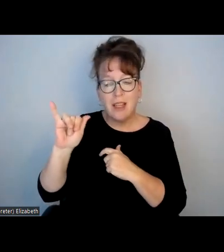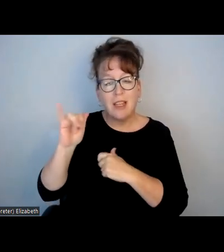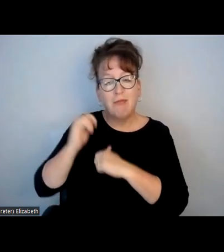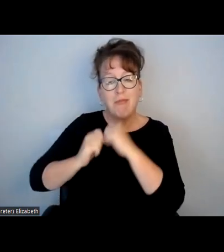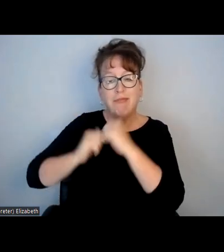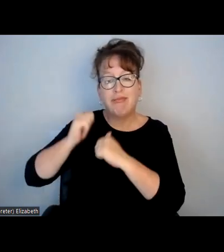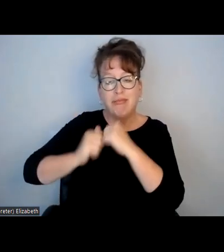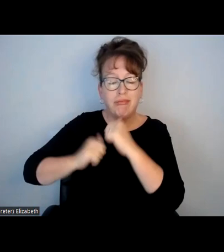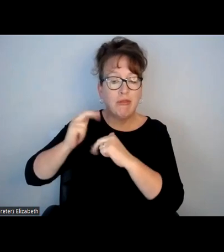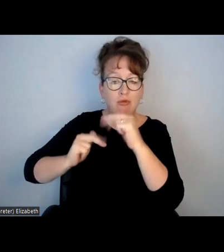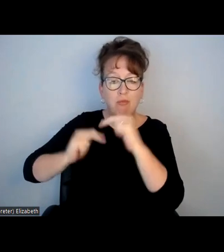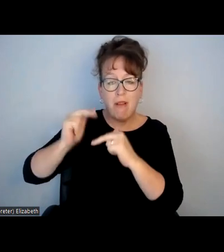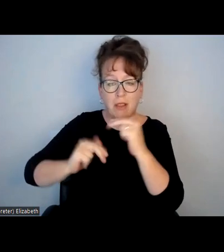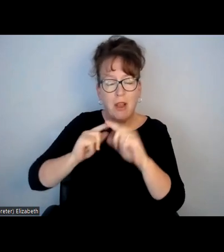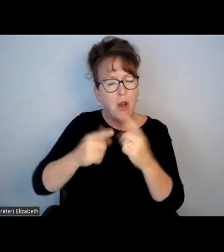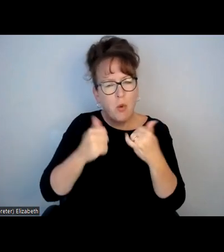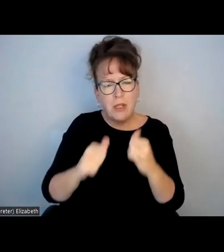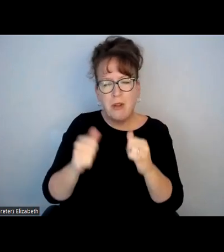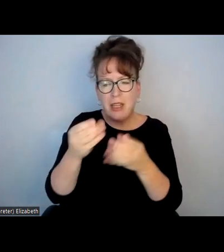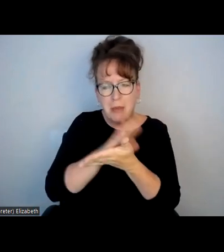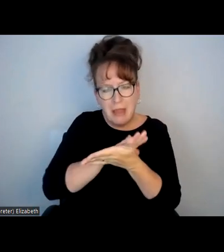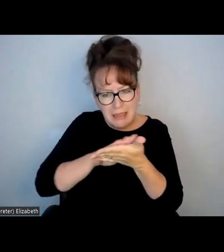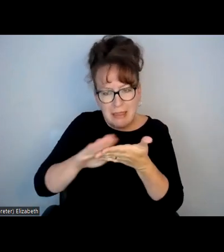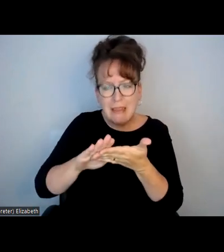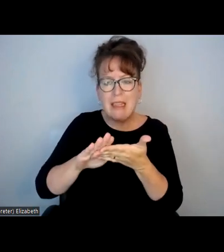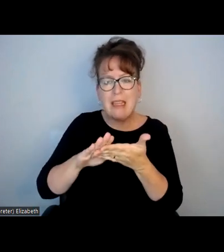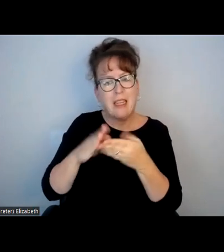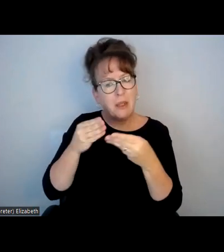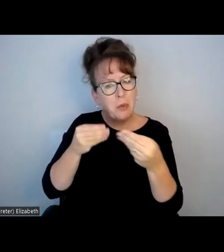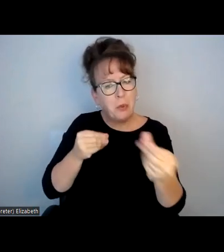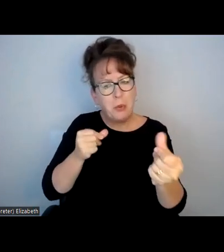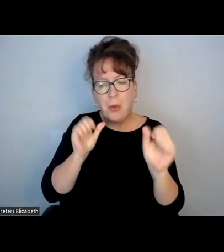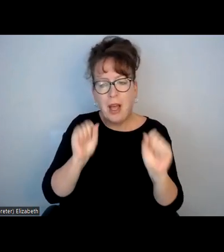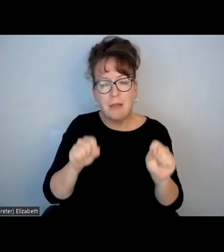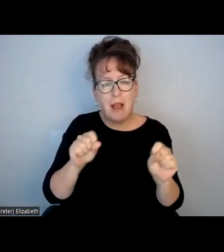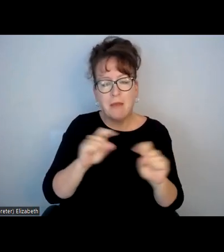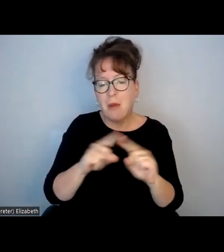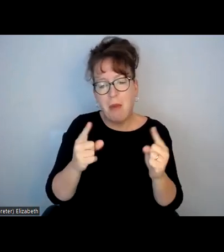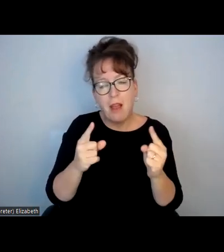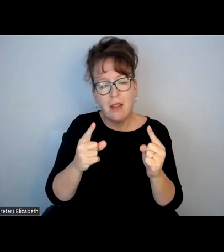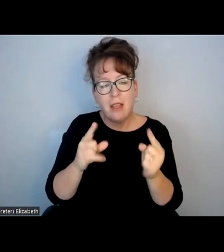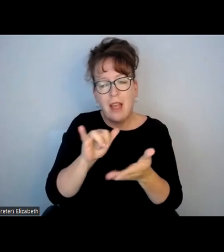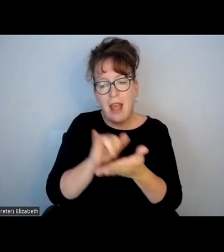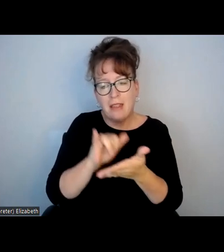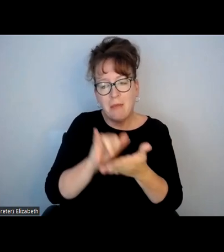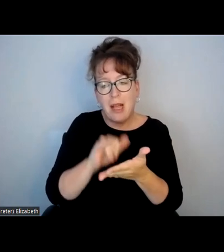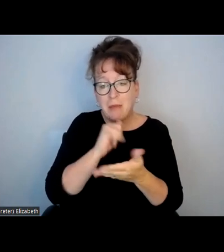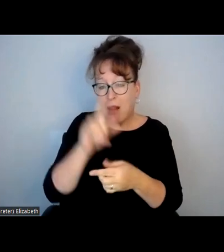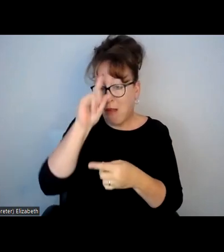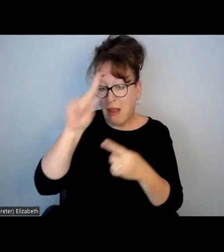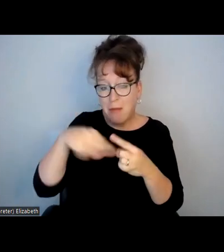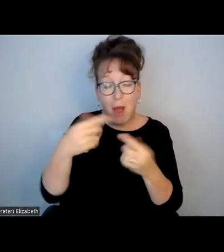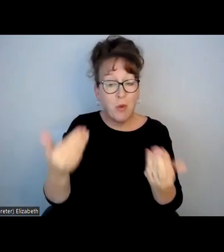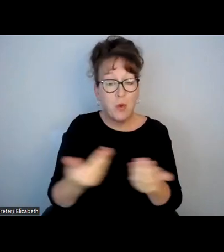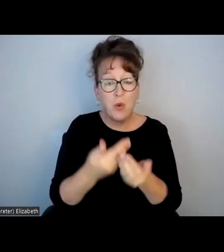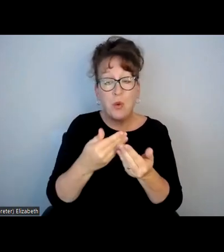Así que para esto la infraestructura de energía necesita estar al día eh eh